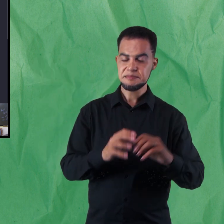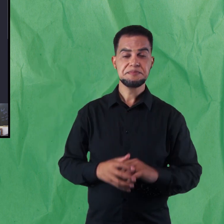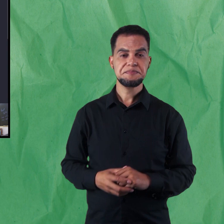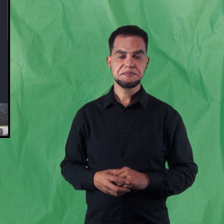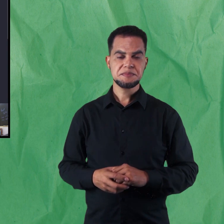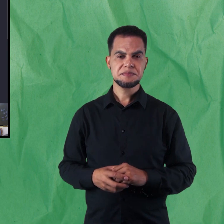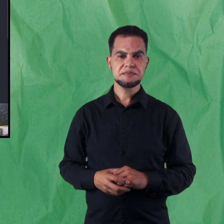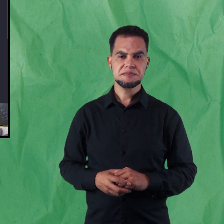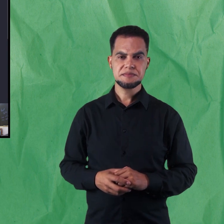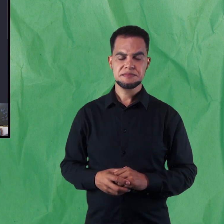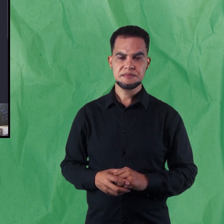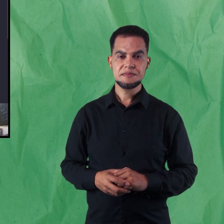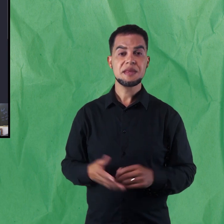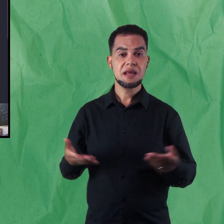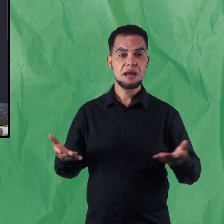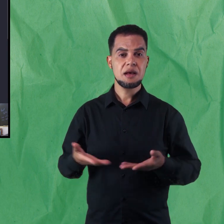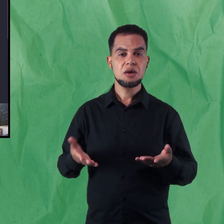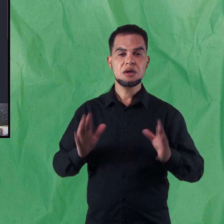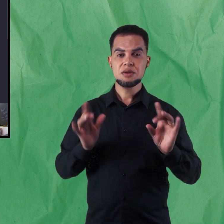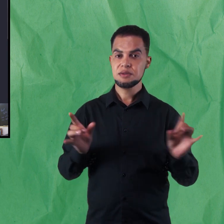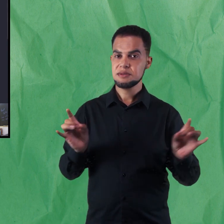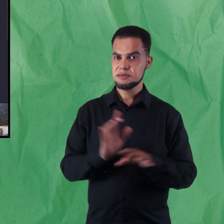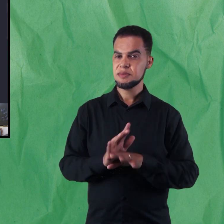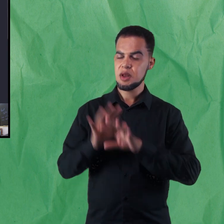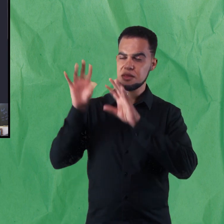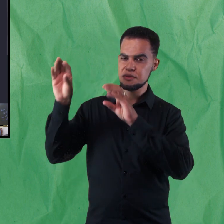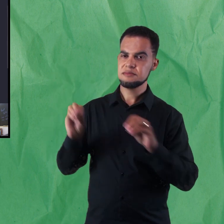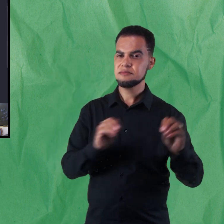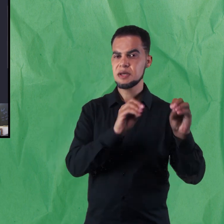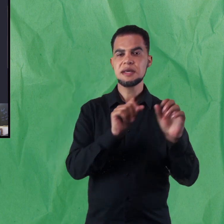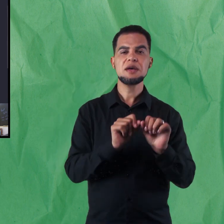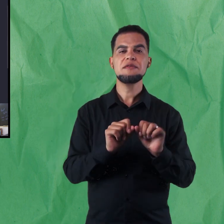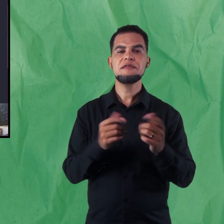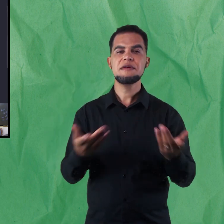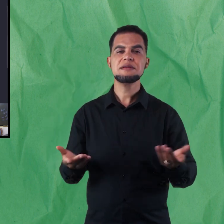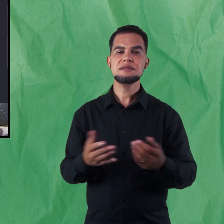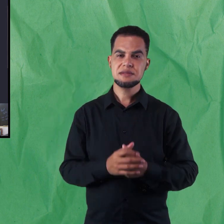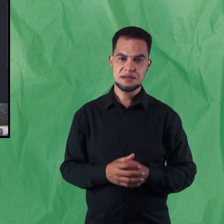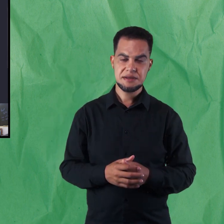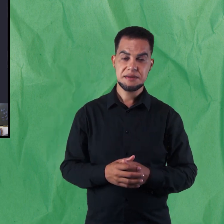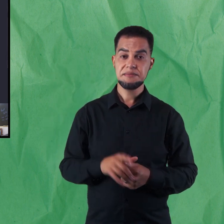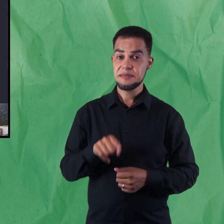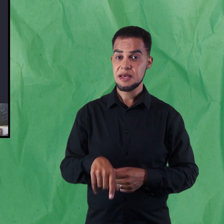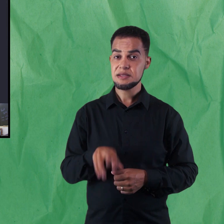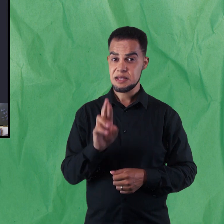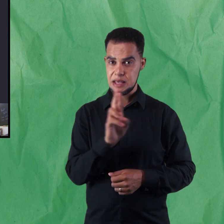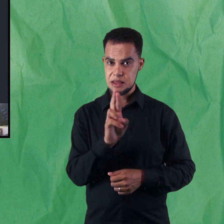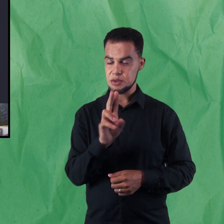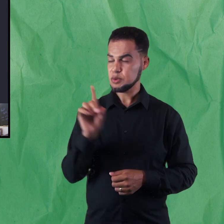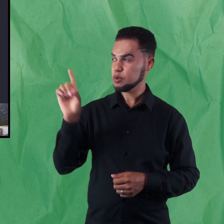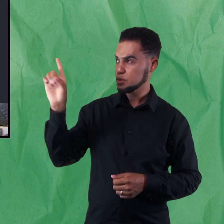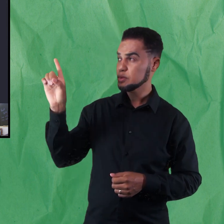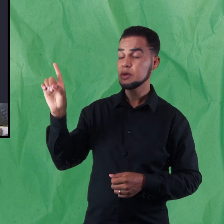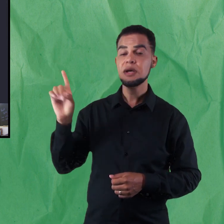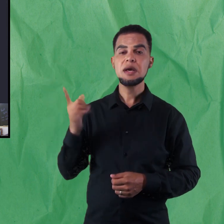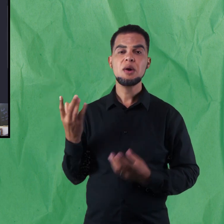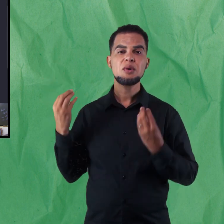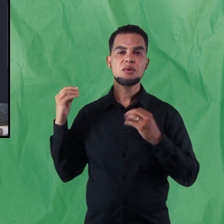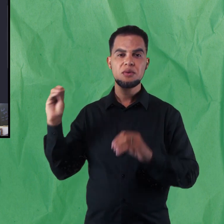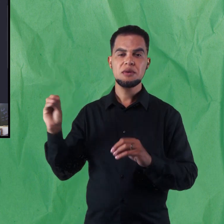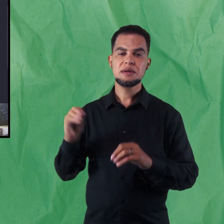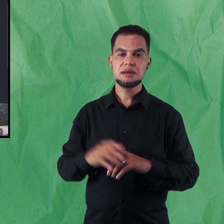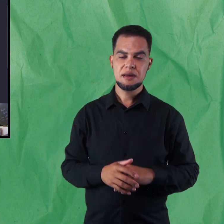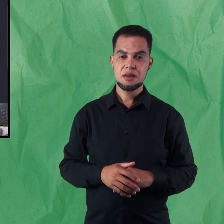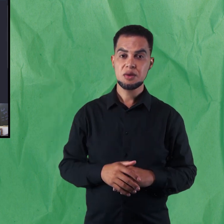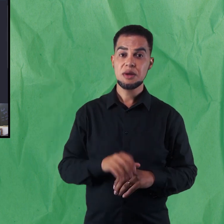lá. Agora que eu tenho o Auth importado, o que eu vou fazer? O meu handle sign in, né? Eu tinha colocado aqui, ó,